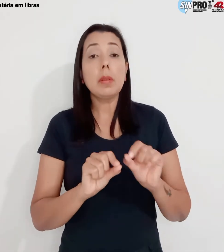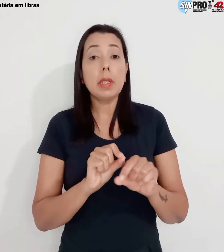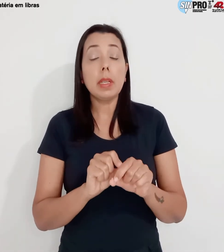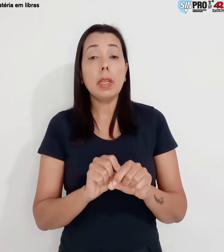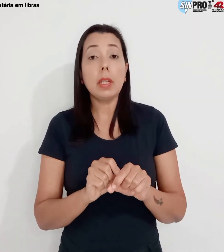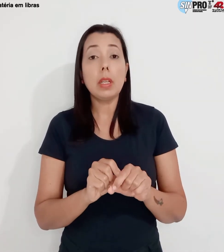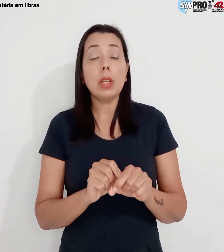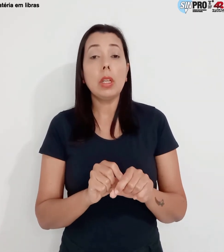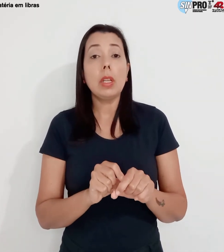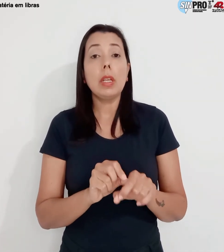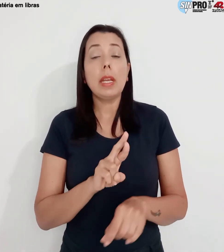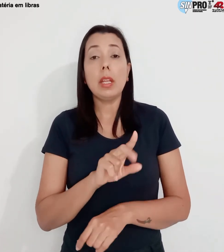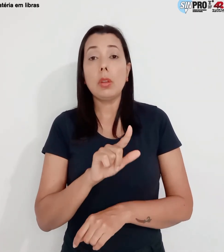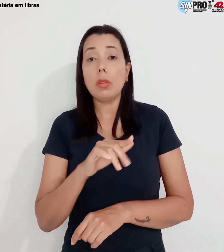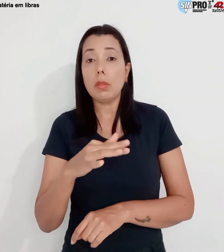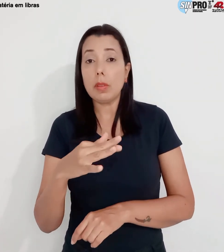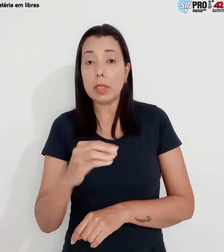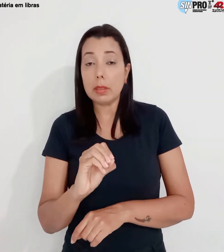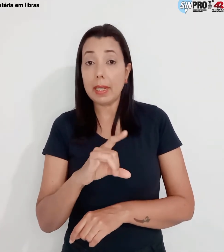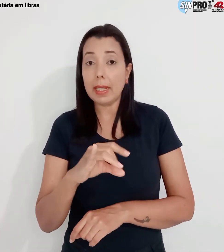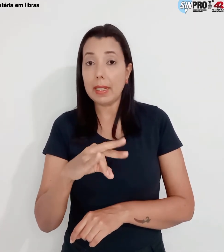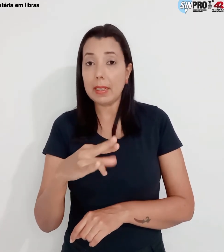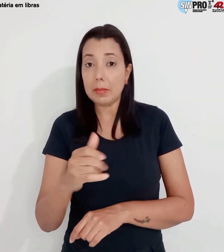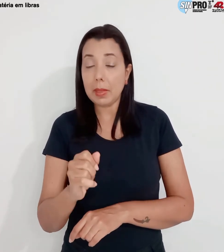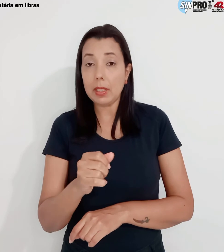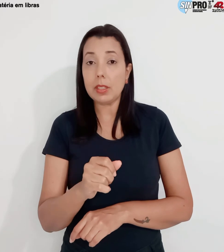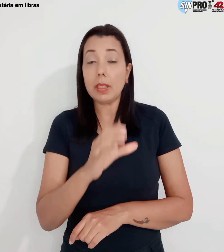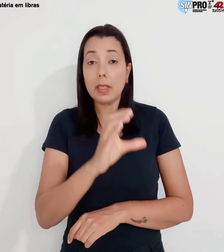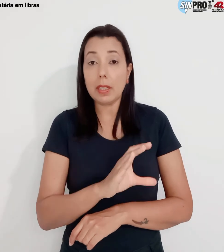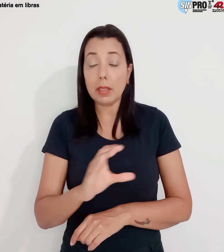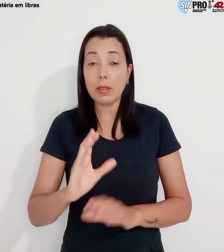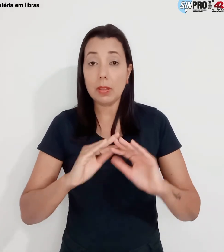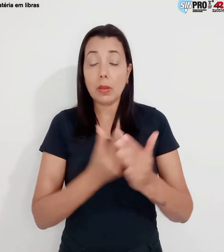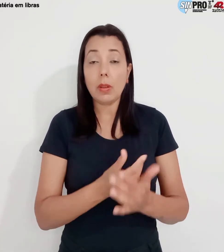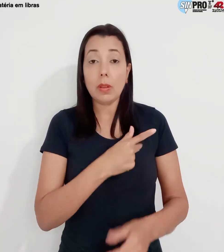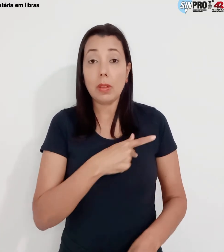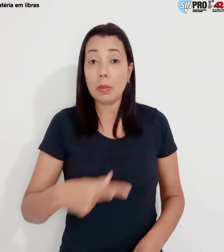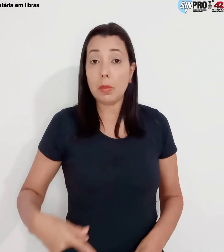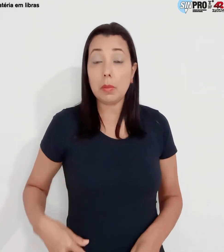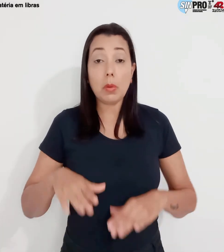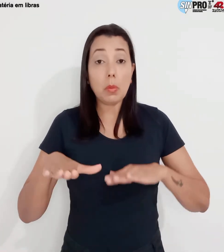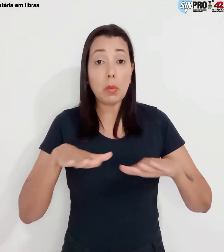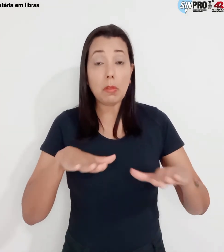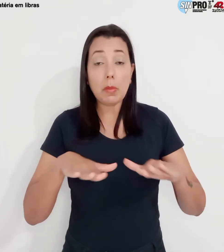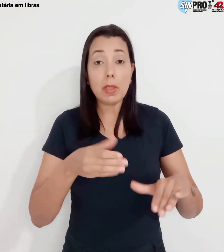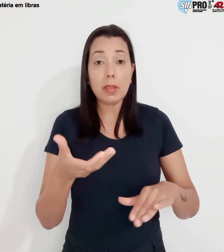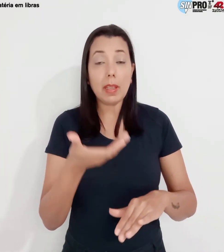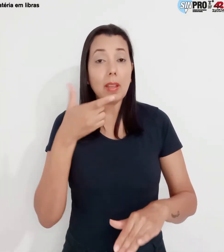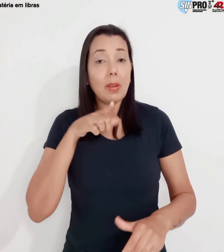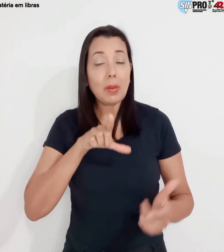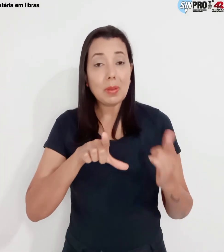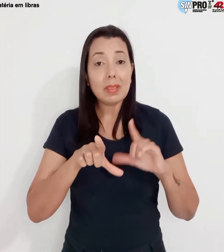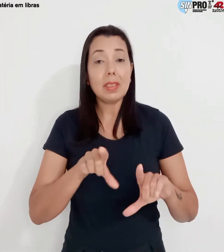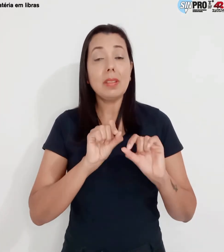da renovação carismática católica na escola pública, esse movimento quer garantir